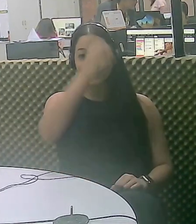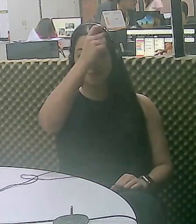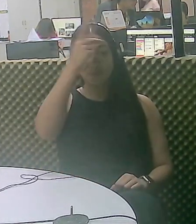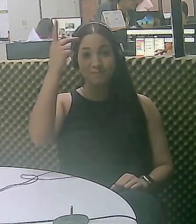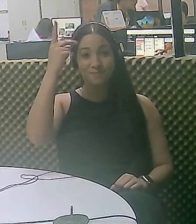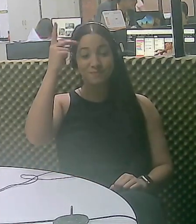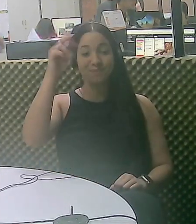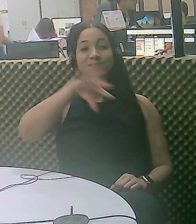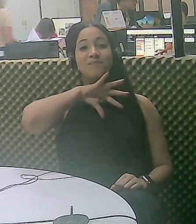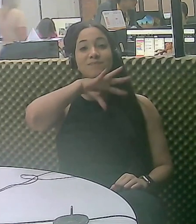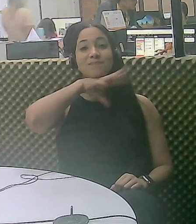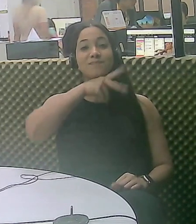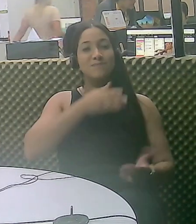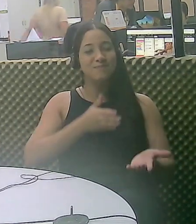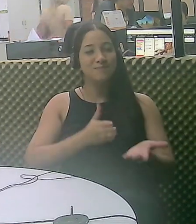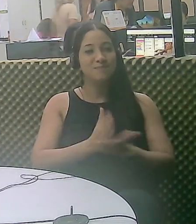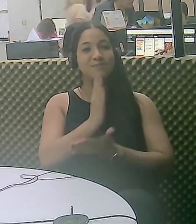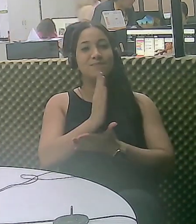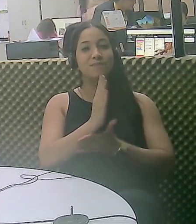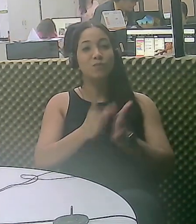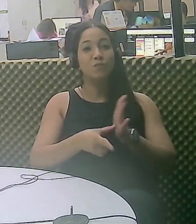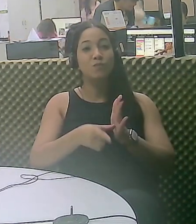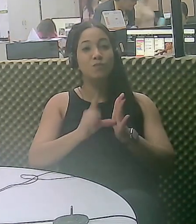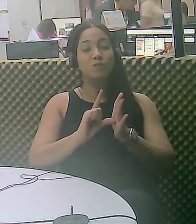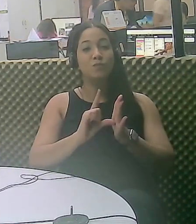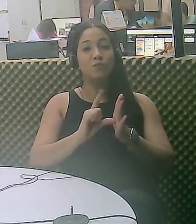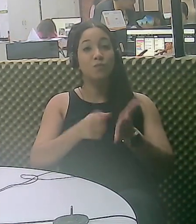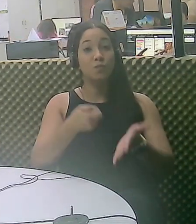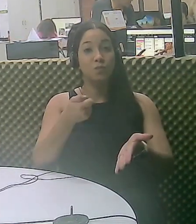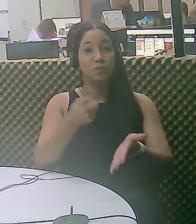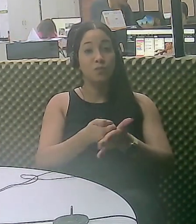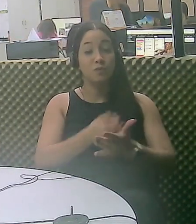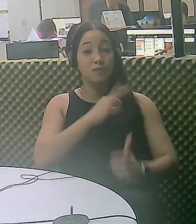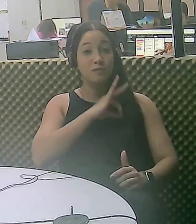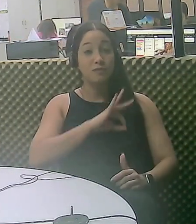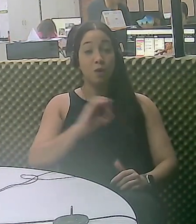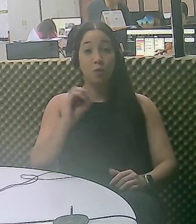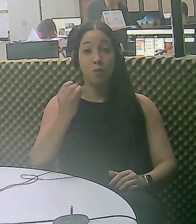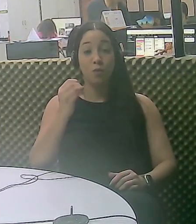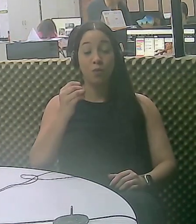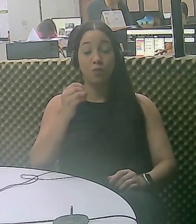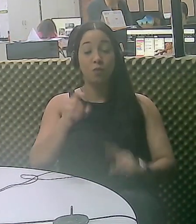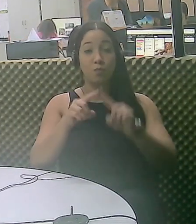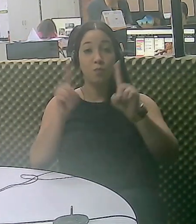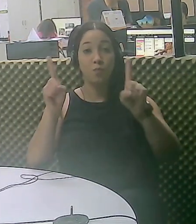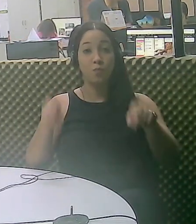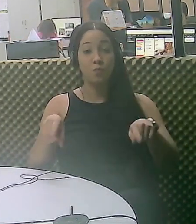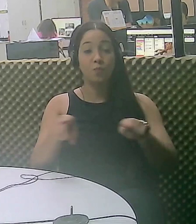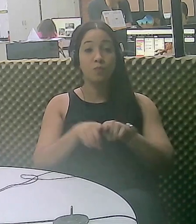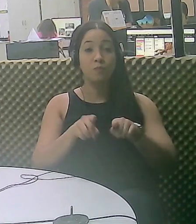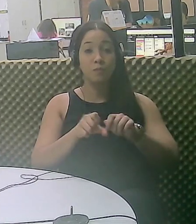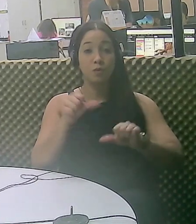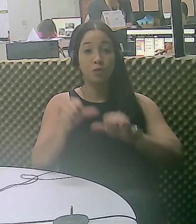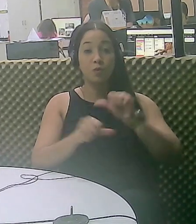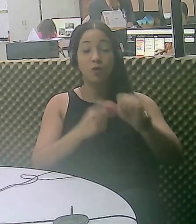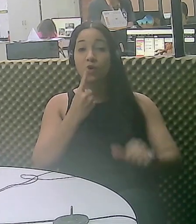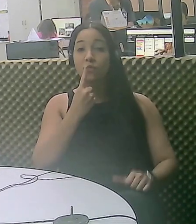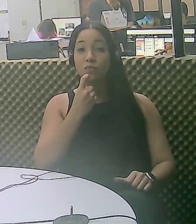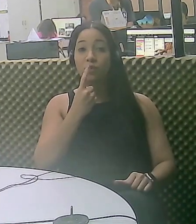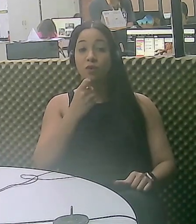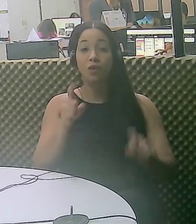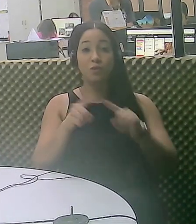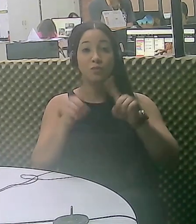Prefeito Odelmo Leão autoriza antecipação do pagamento de outubro dos servidores e transferência do feriado